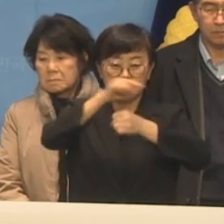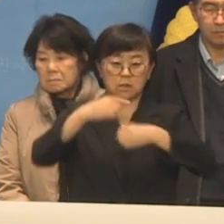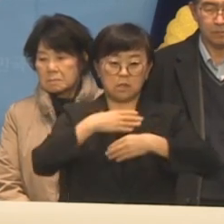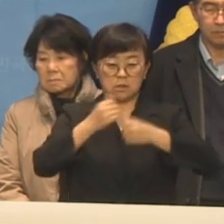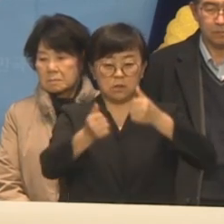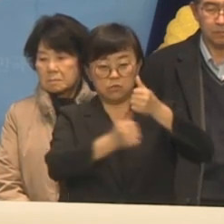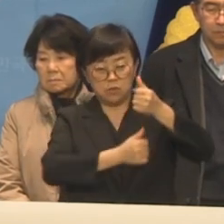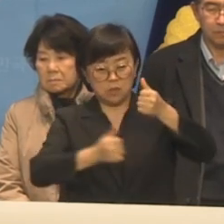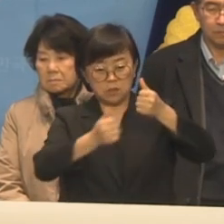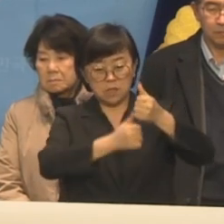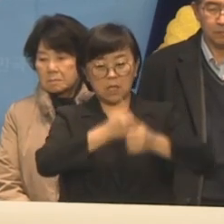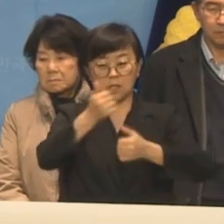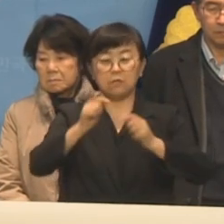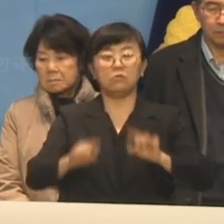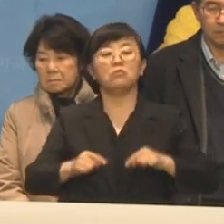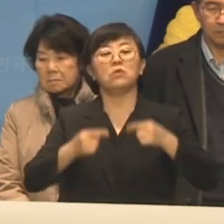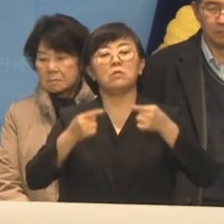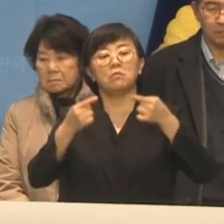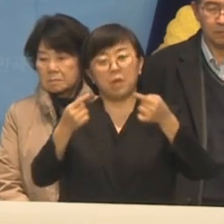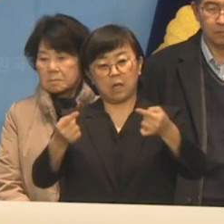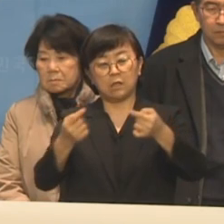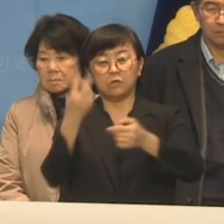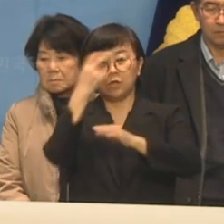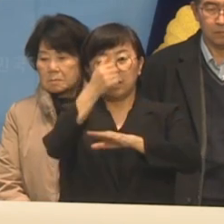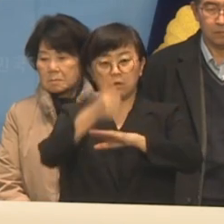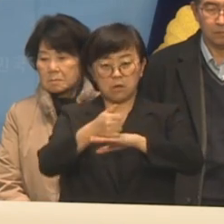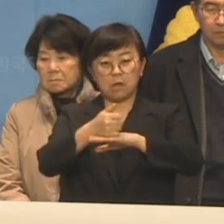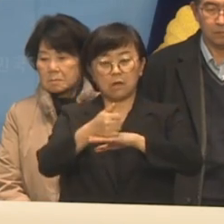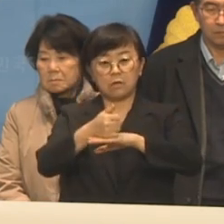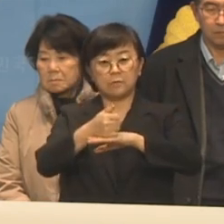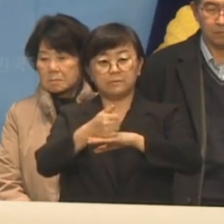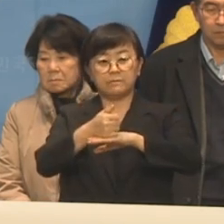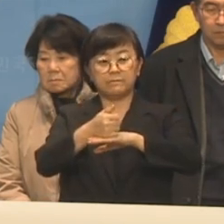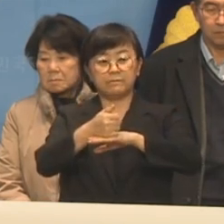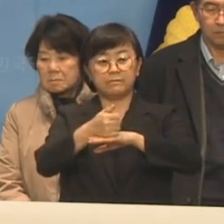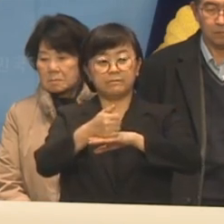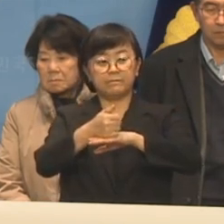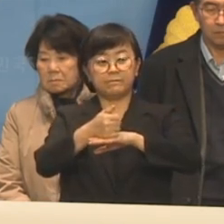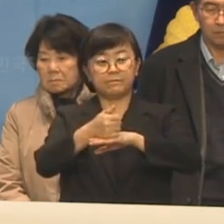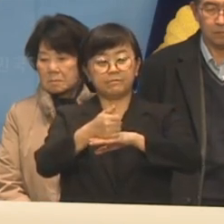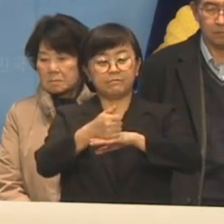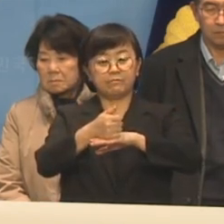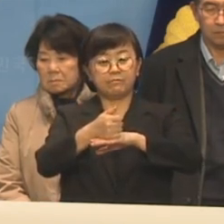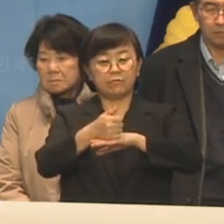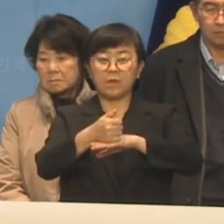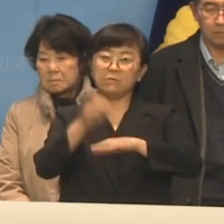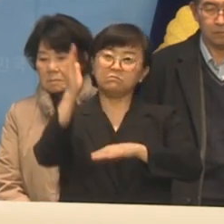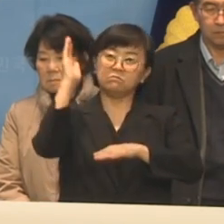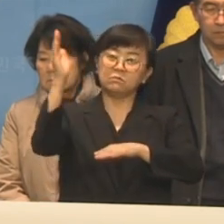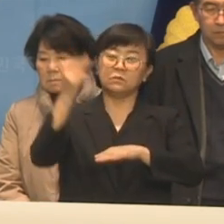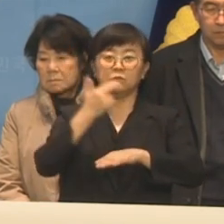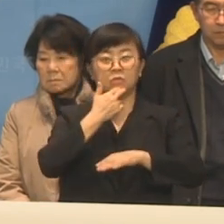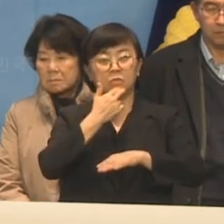안전위원장이 투입한 수사 결과에 대해서는 이런 반구도 없습니다.